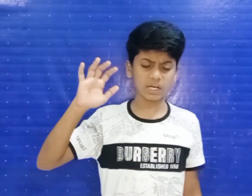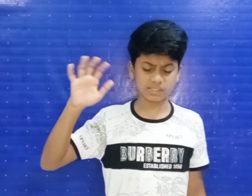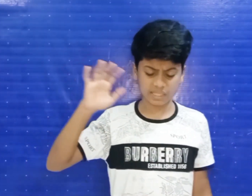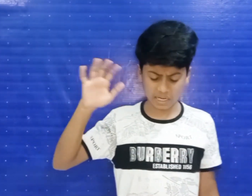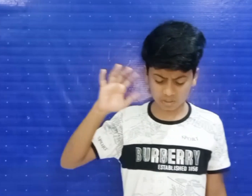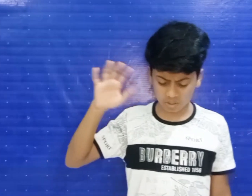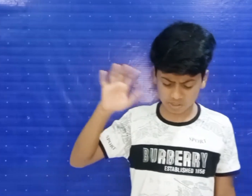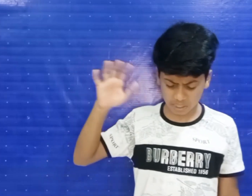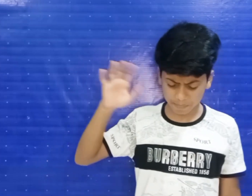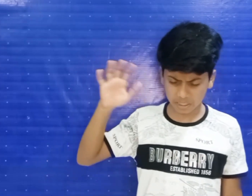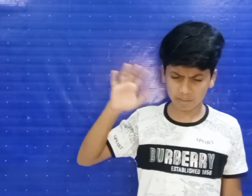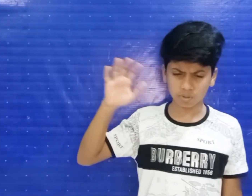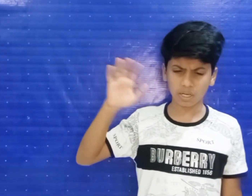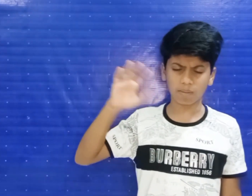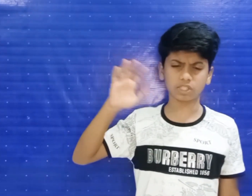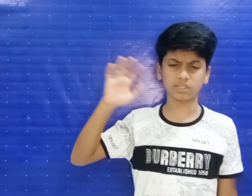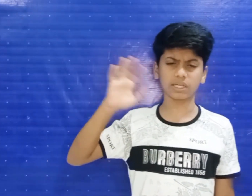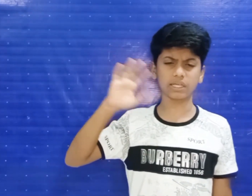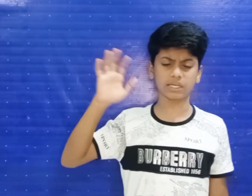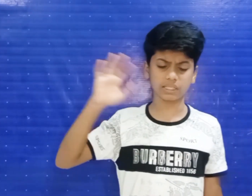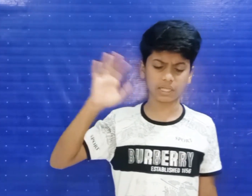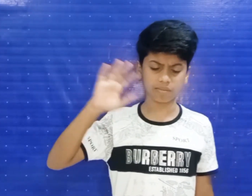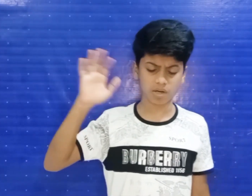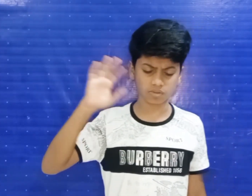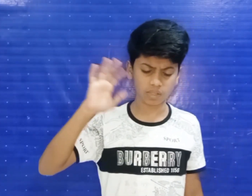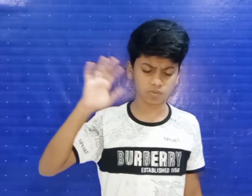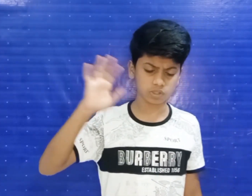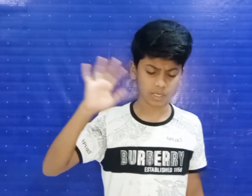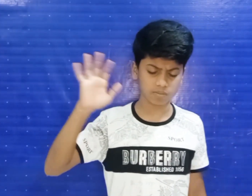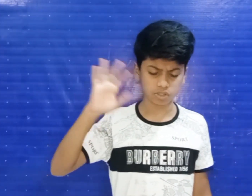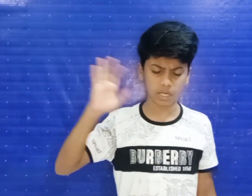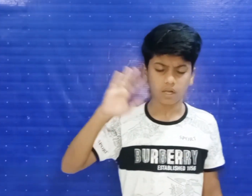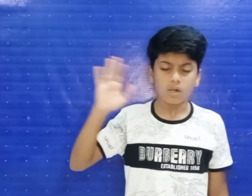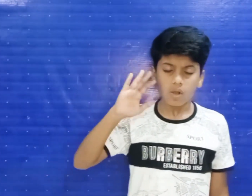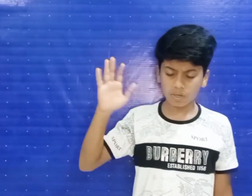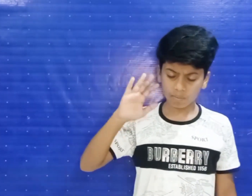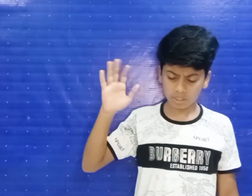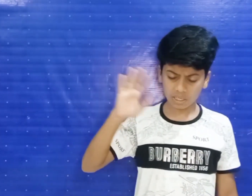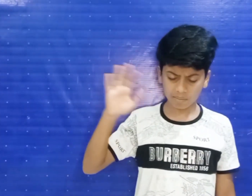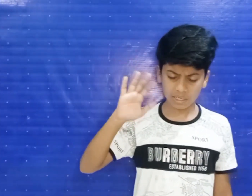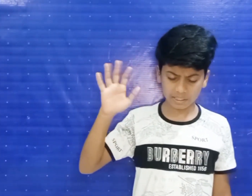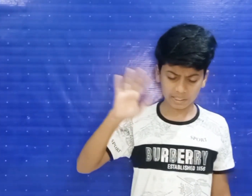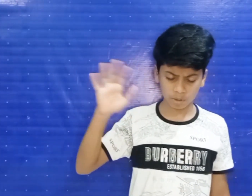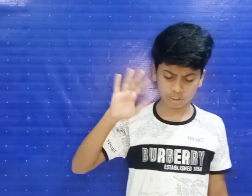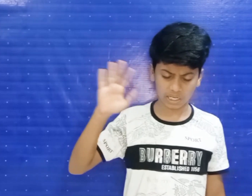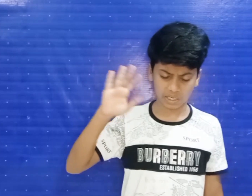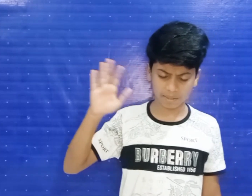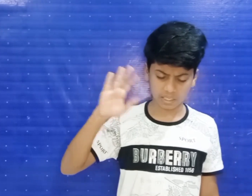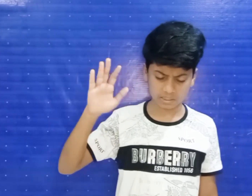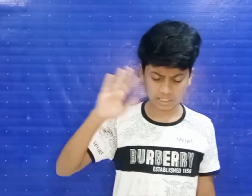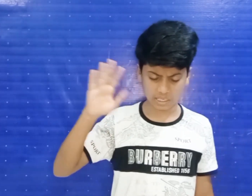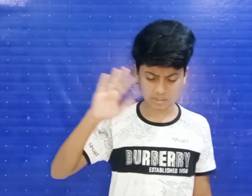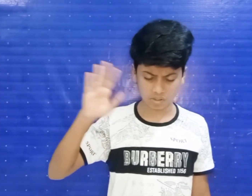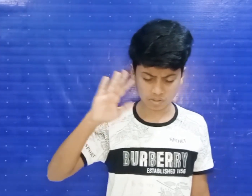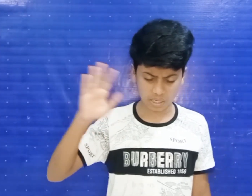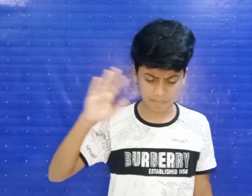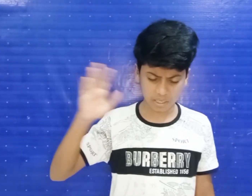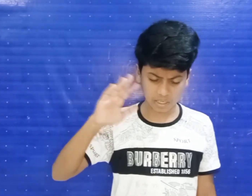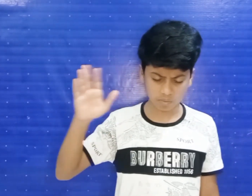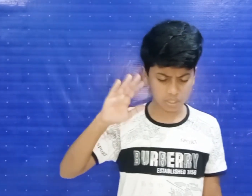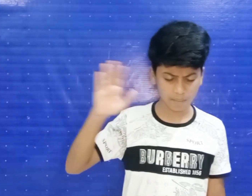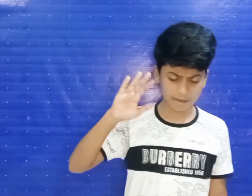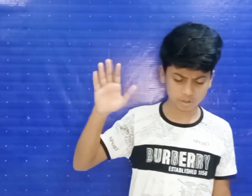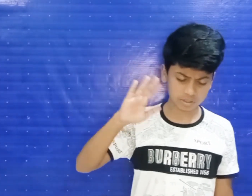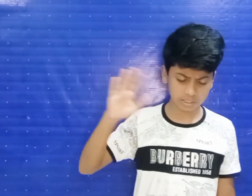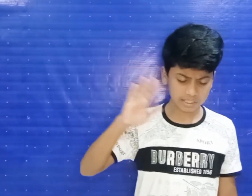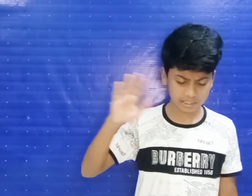और यहाँ हास के आंध्र उसके रपंडा का बुंदे लगा चंदे लीका जी तेरी बाकुं तेरे मुझे रे बोश का और एक बोटा का बकरा डी का बोशा का रबर आंध्र लेकर आंध्र उसके